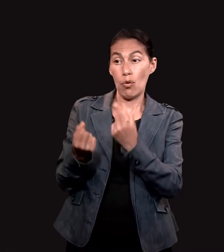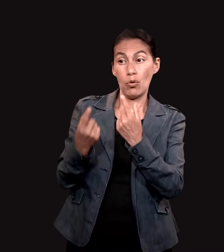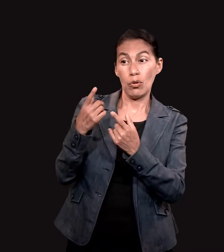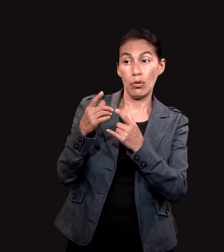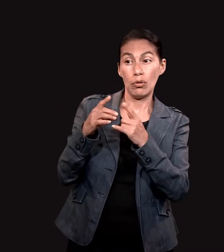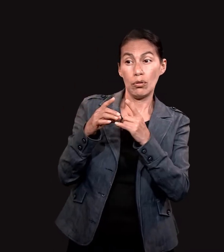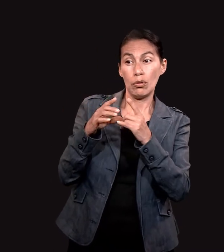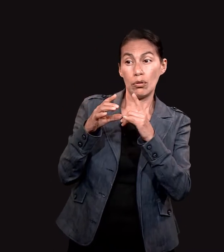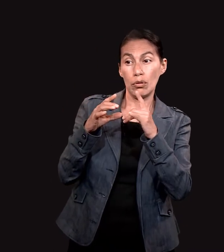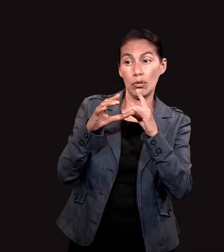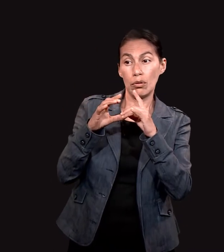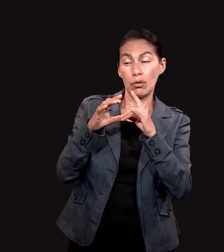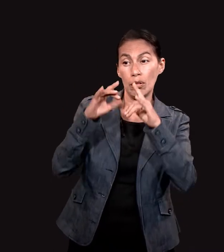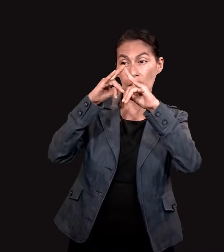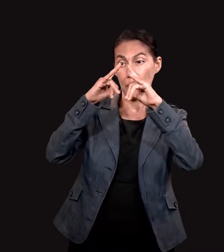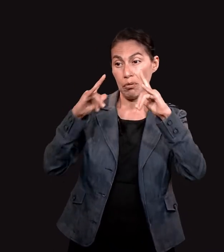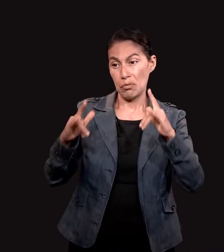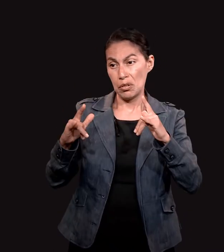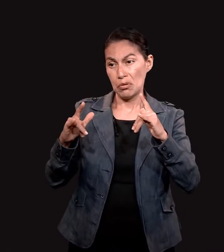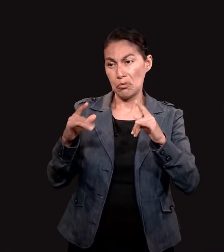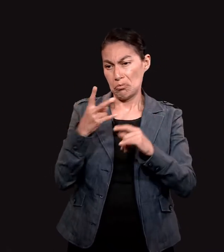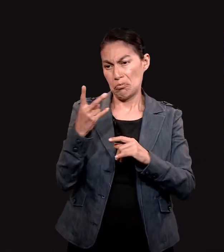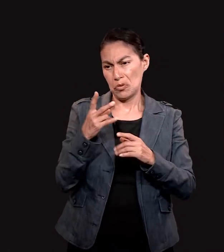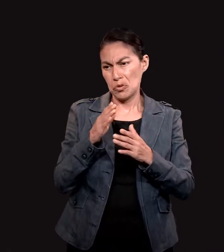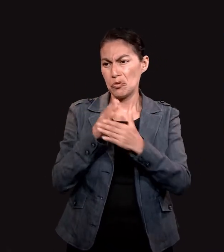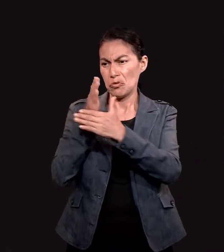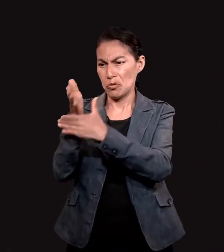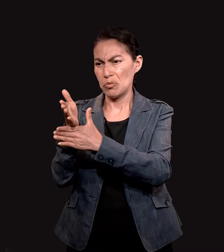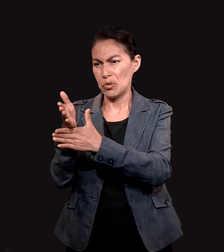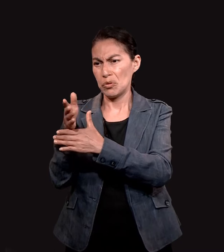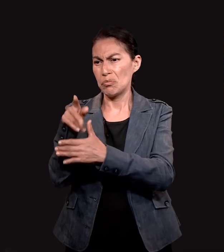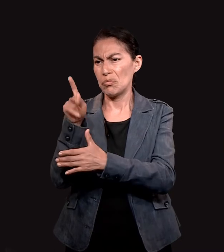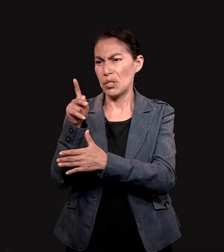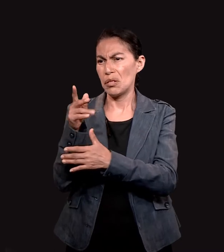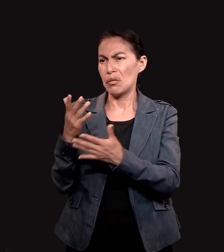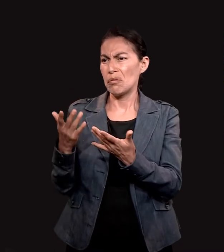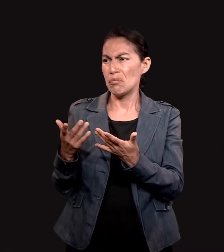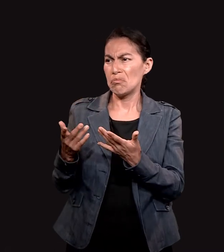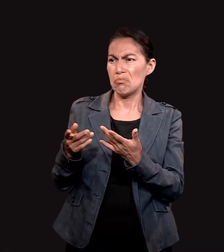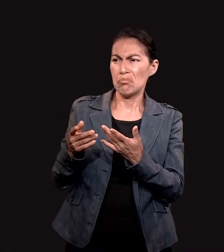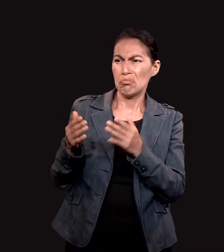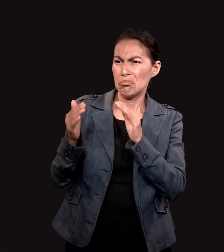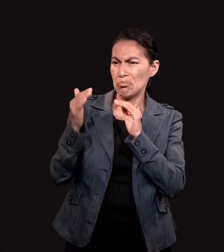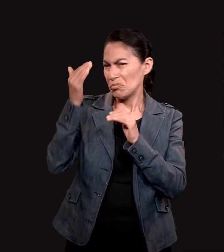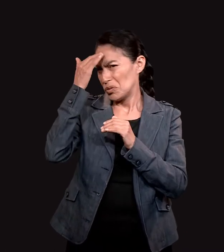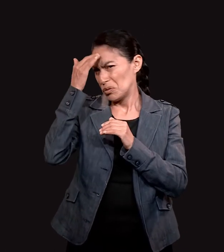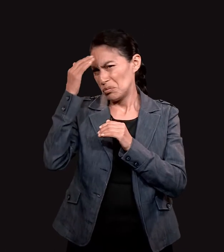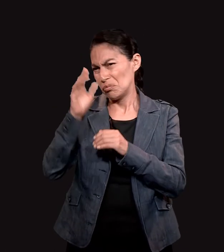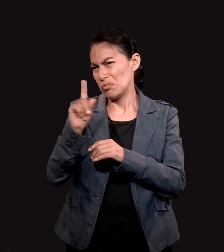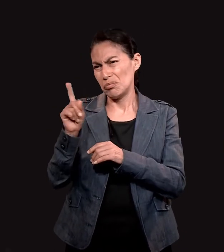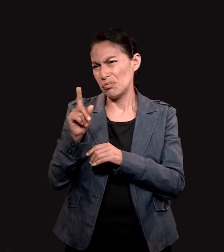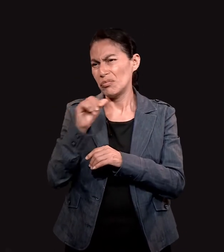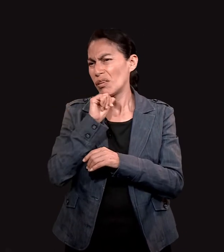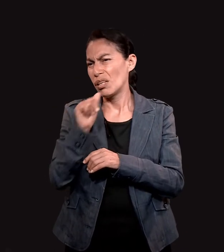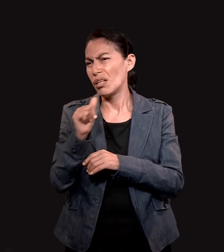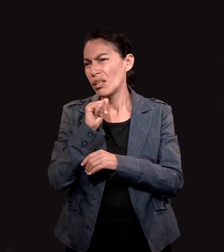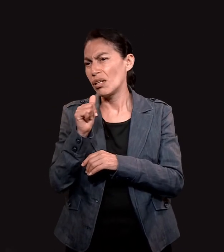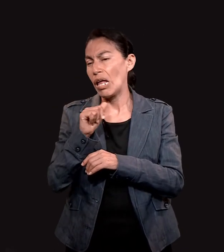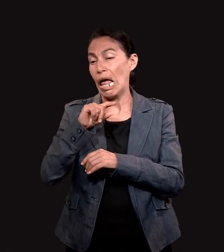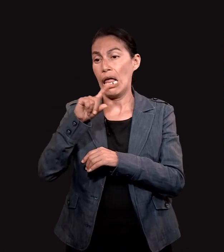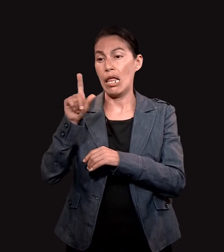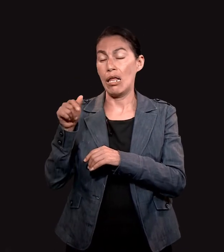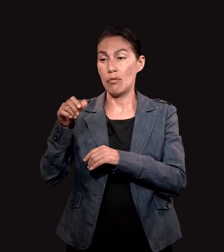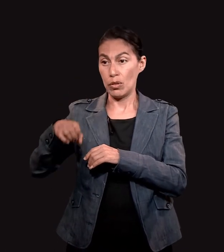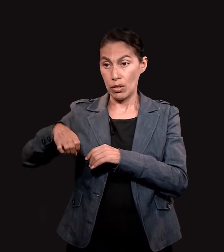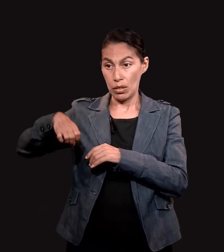campamentos yo fui y ella fue, pero no hubo. Años atrás no coincidimos, no era el momento. Y